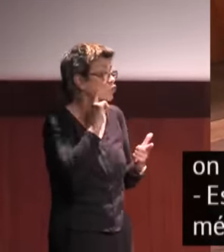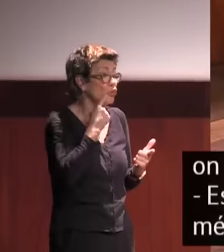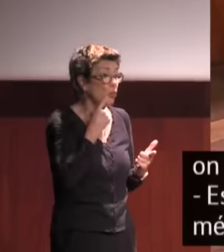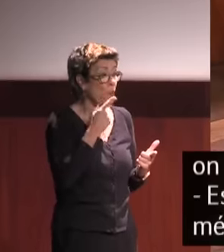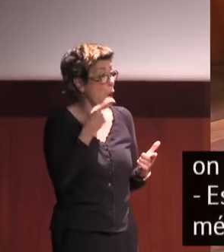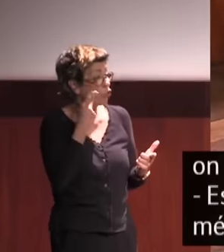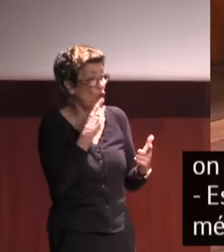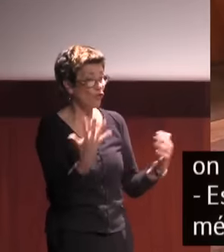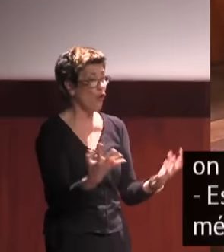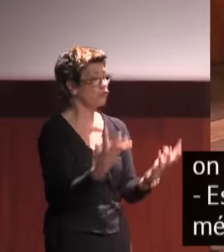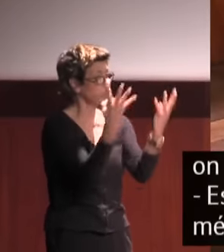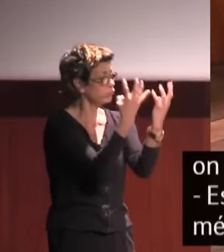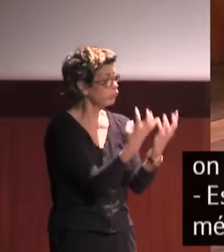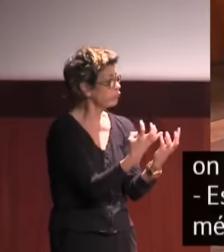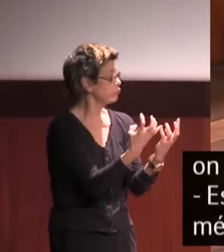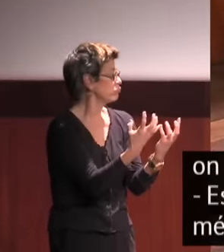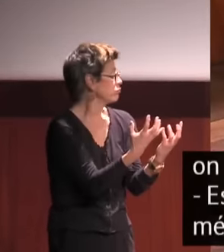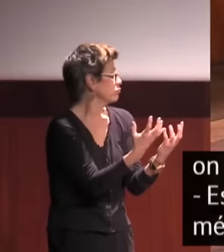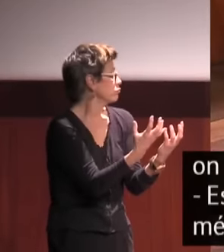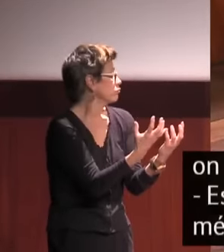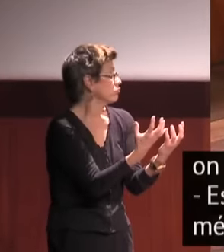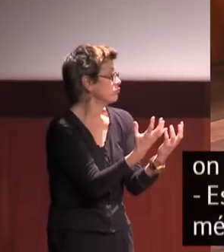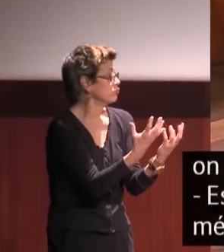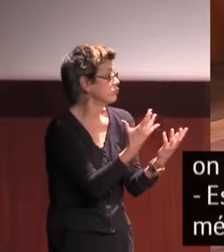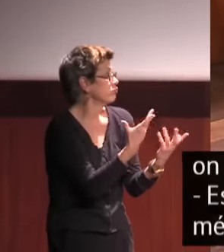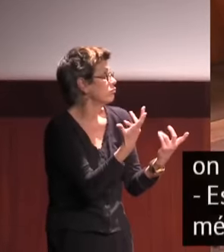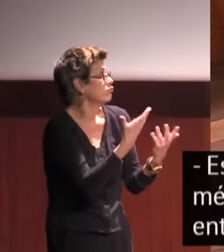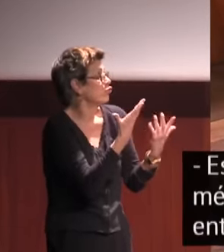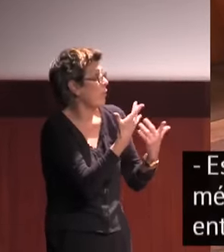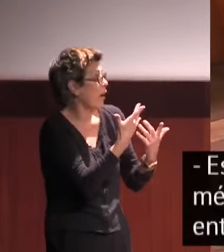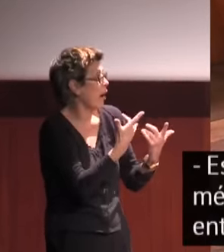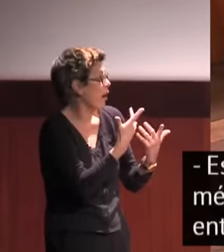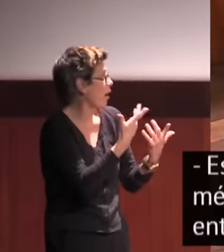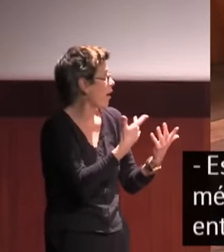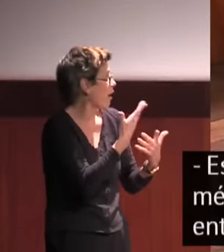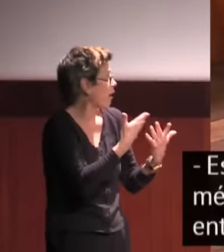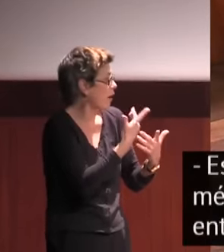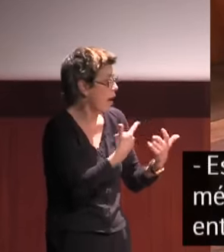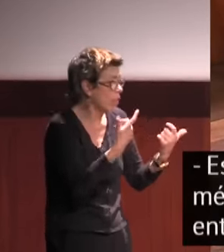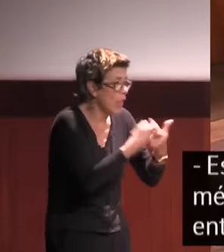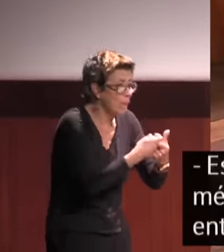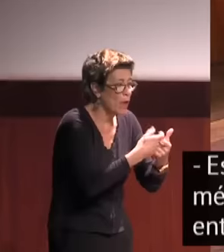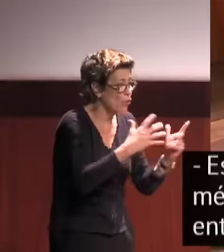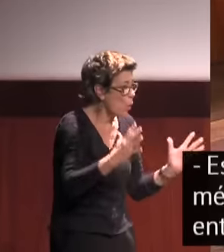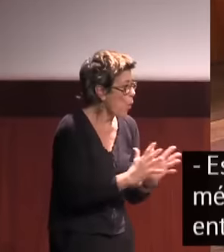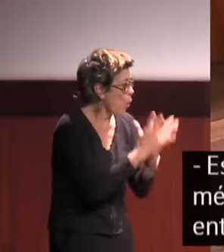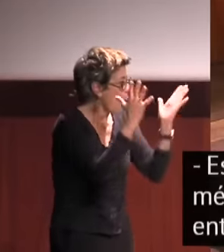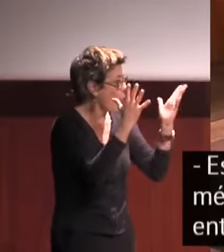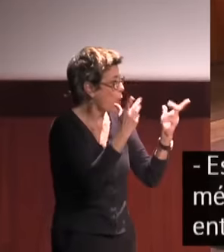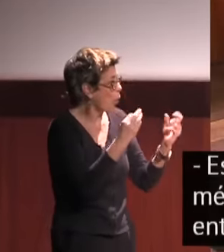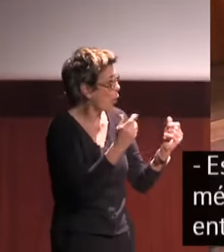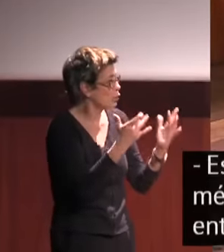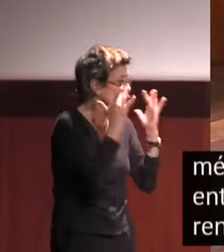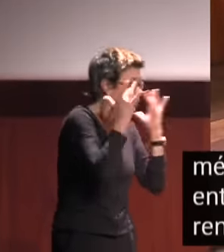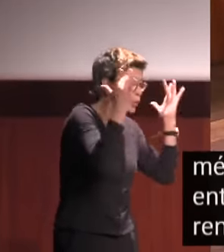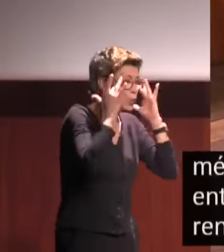se sont réunis autour de l'adaptation, d'une rencontre de deux cultures ? Est-ce que vous pouvez nous